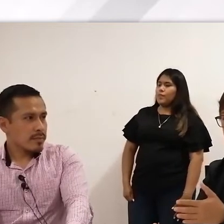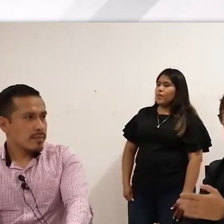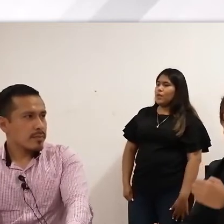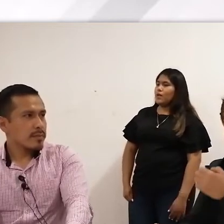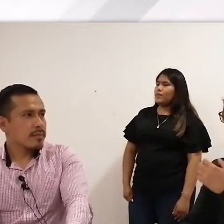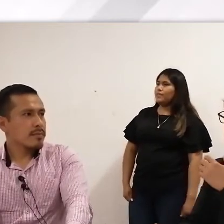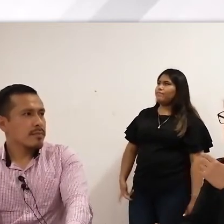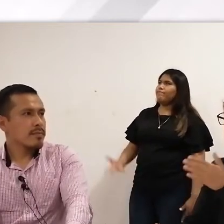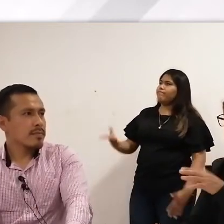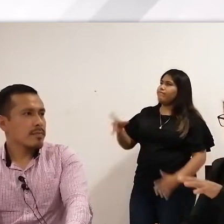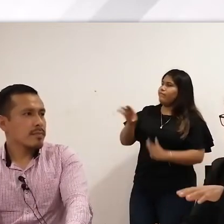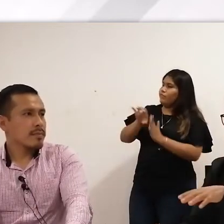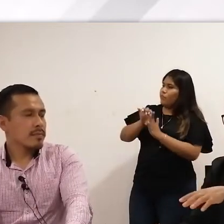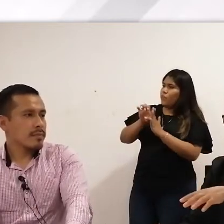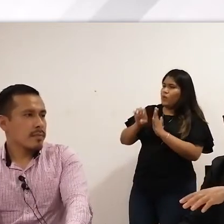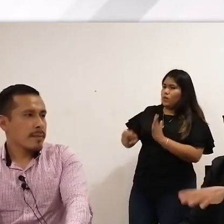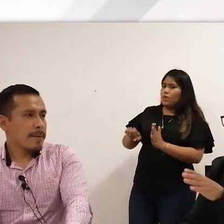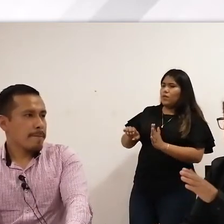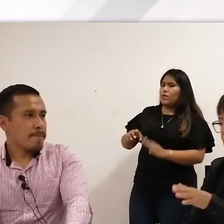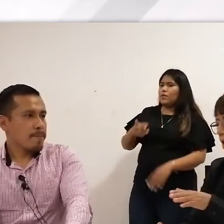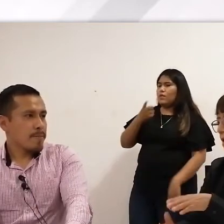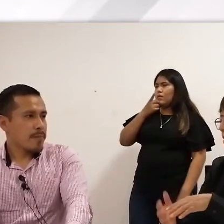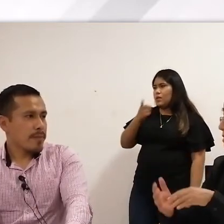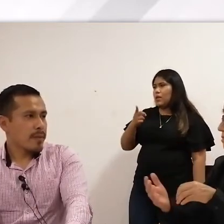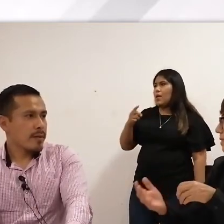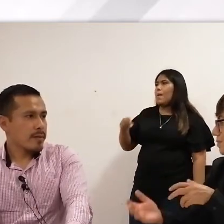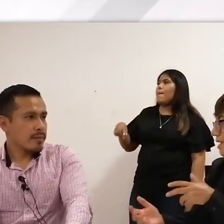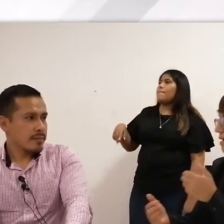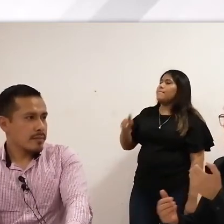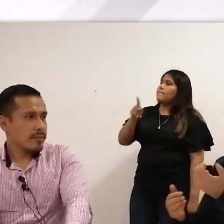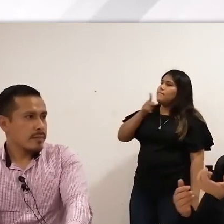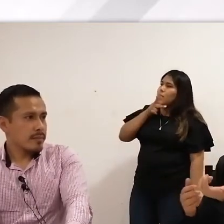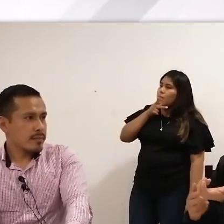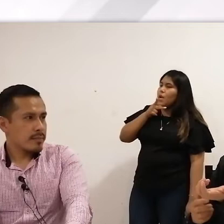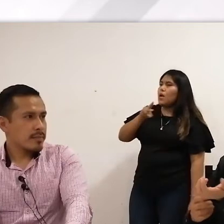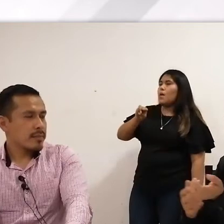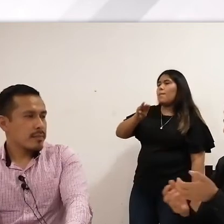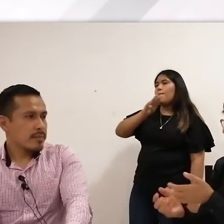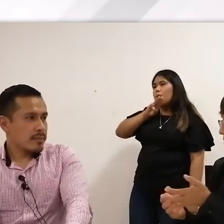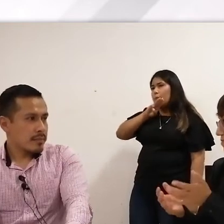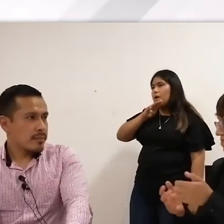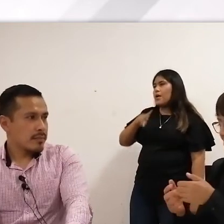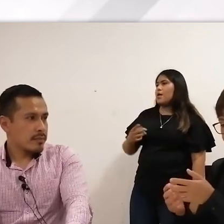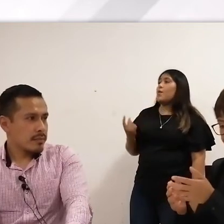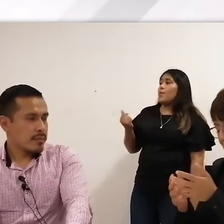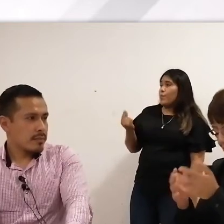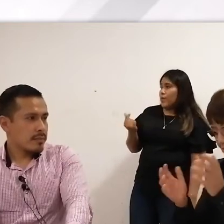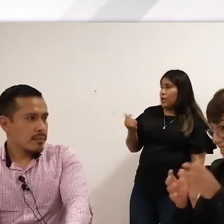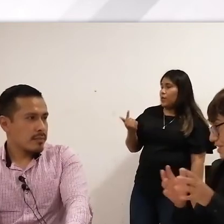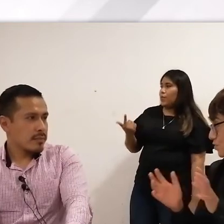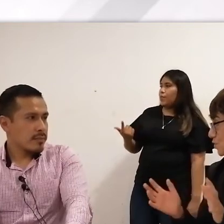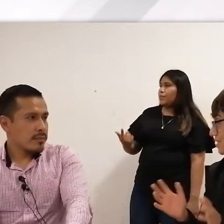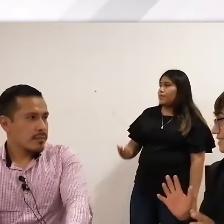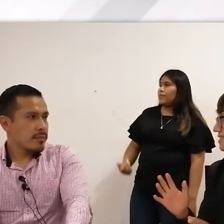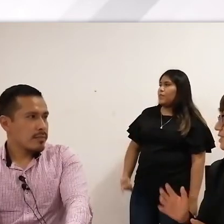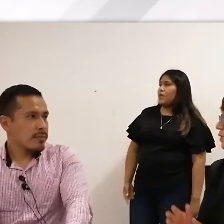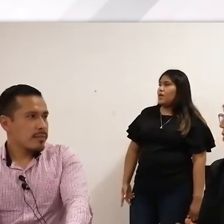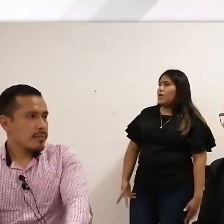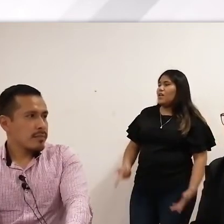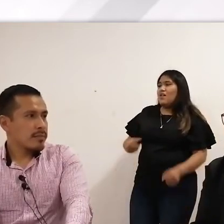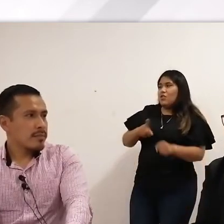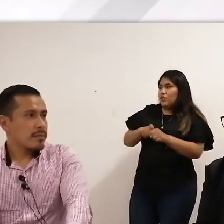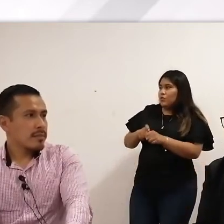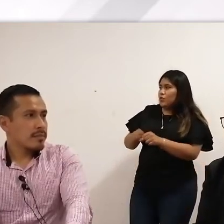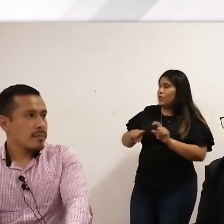Digamos, si ya dice papá, mamá, ese perro, verde, azul, qué sé